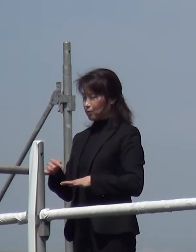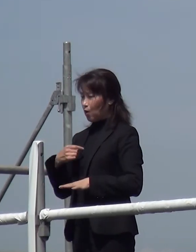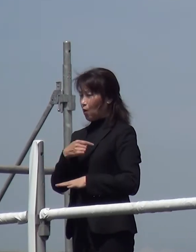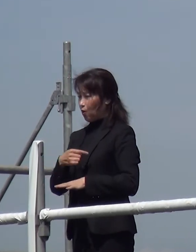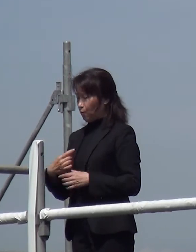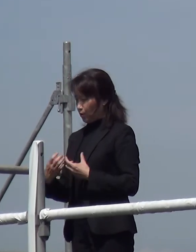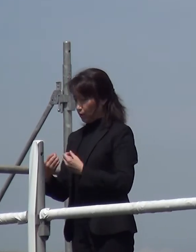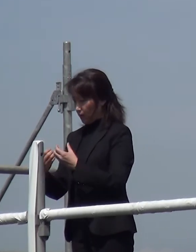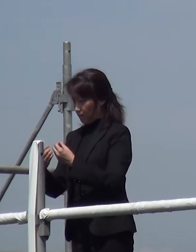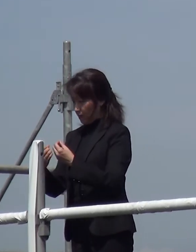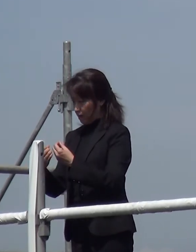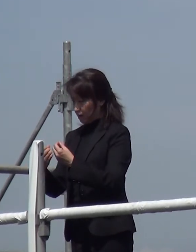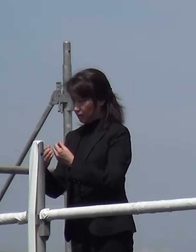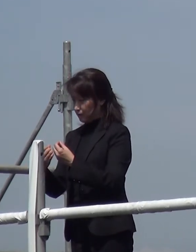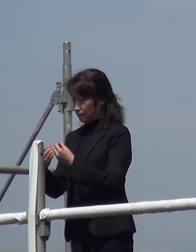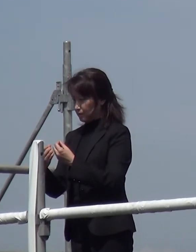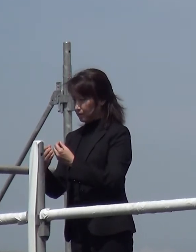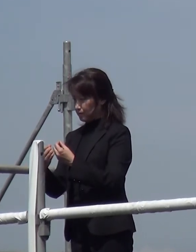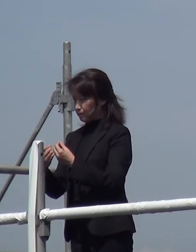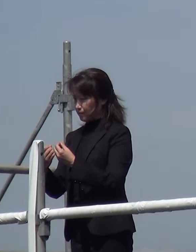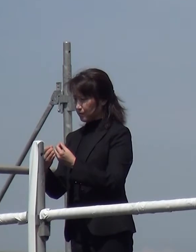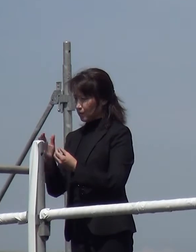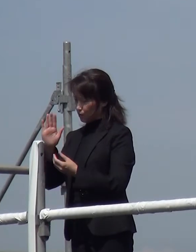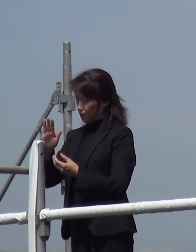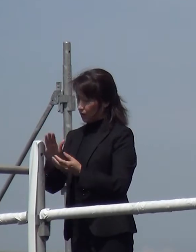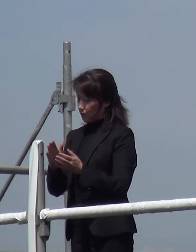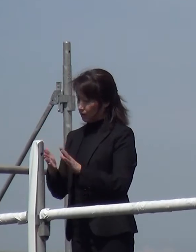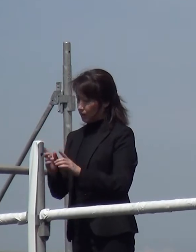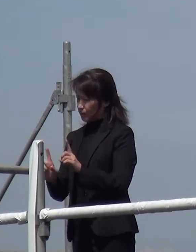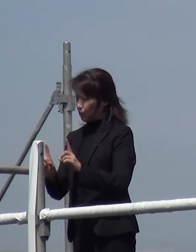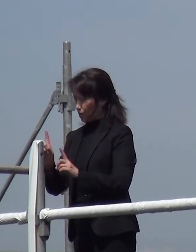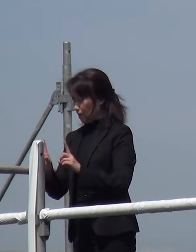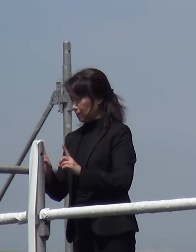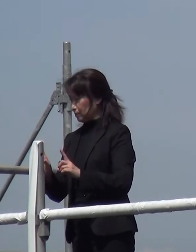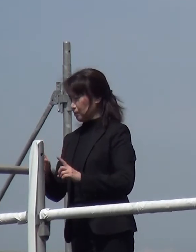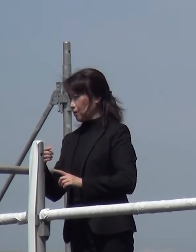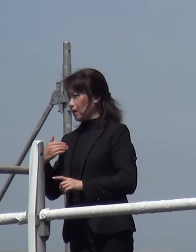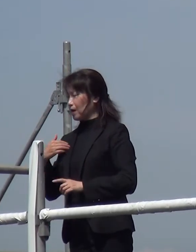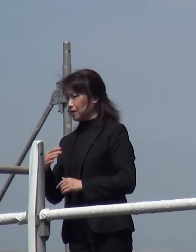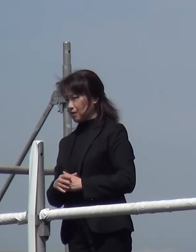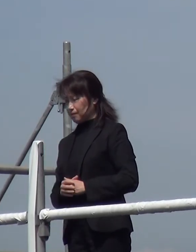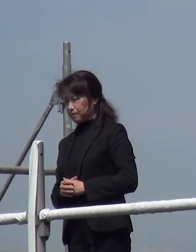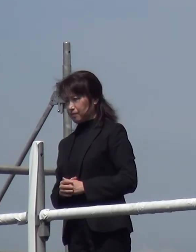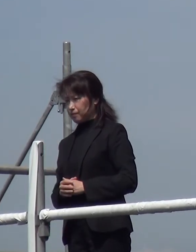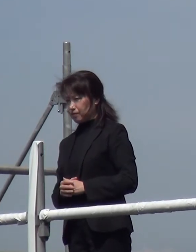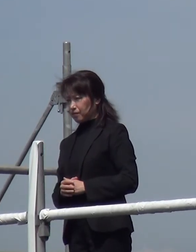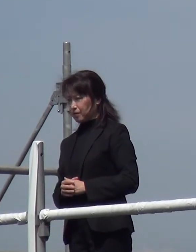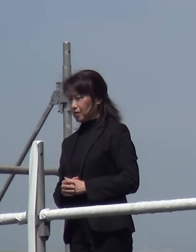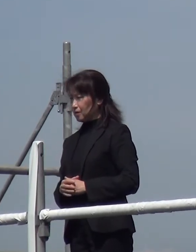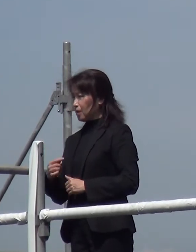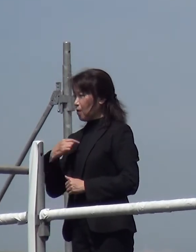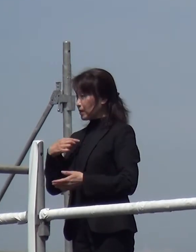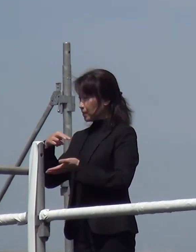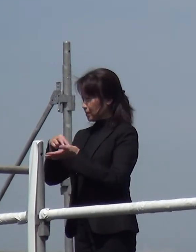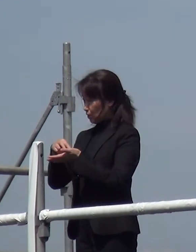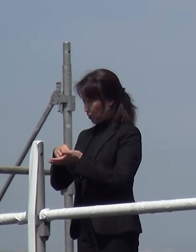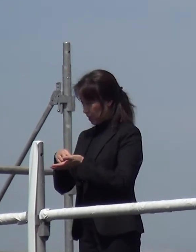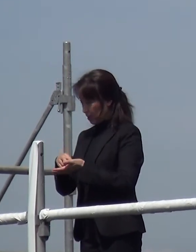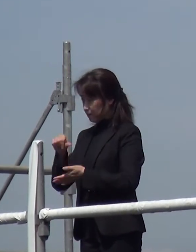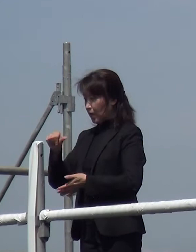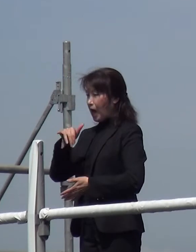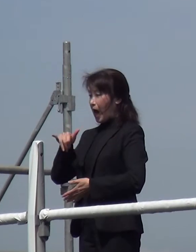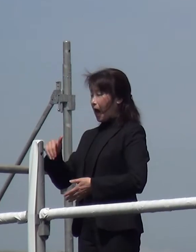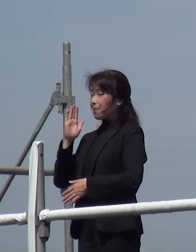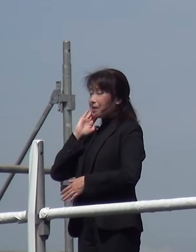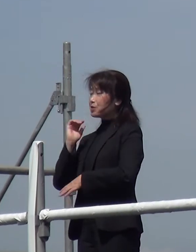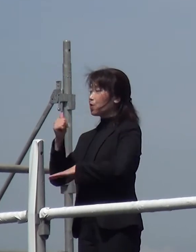のまま去っていくことにはになるのではないかと思っているからです。そういう私にとって、この安倍首